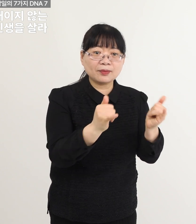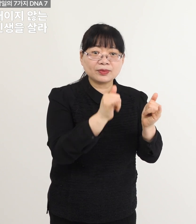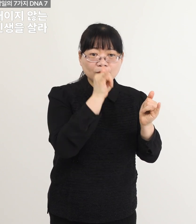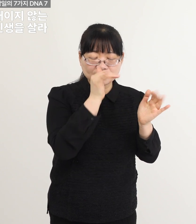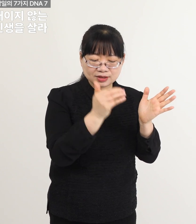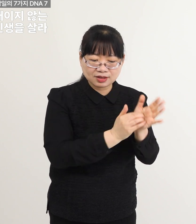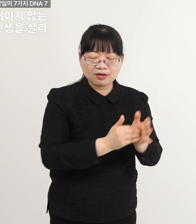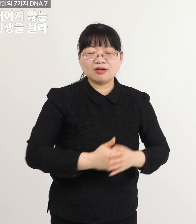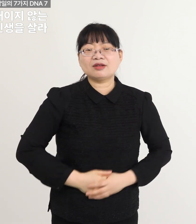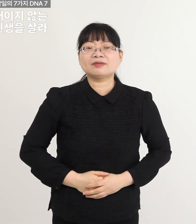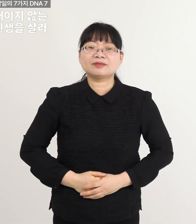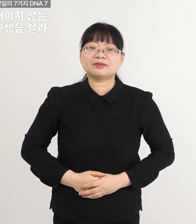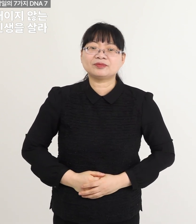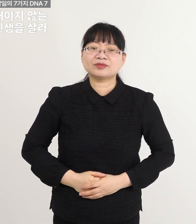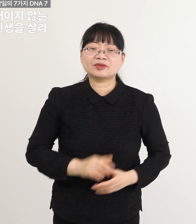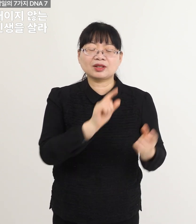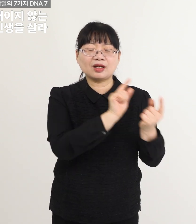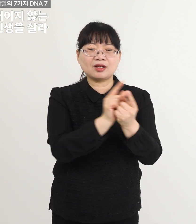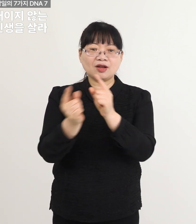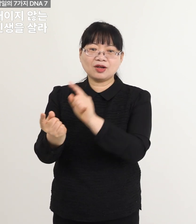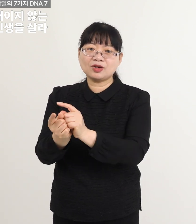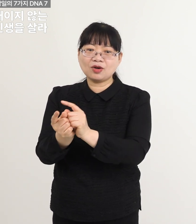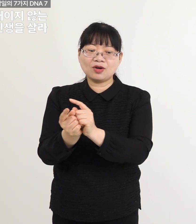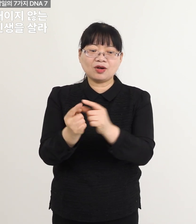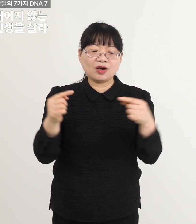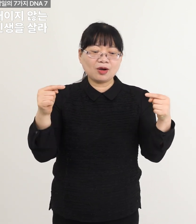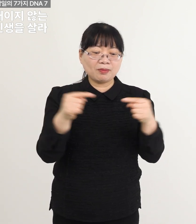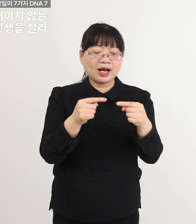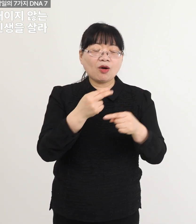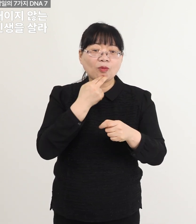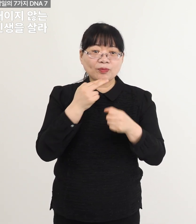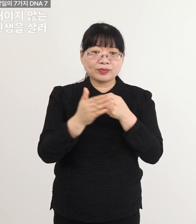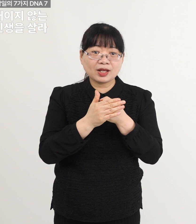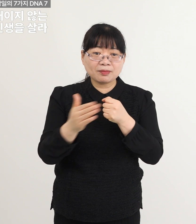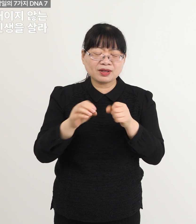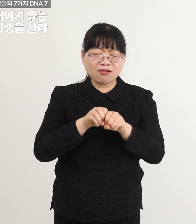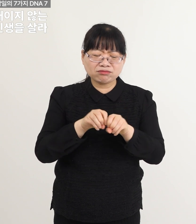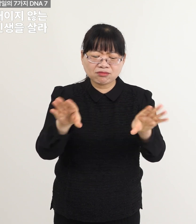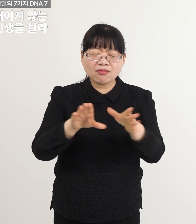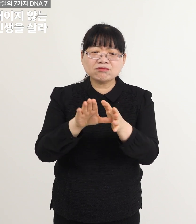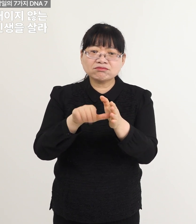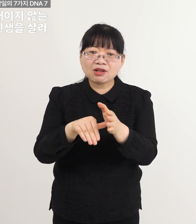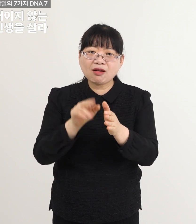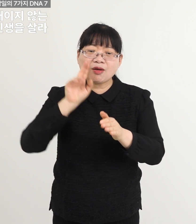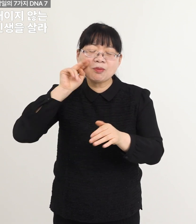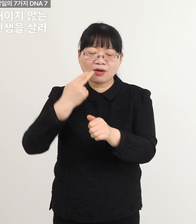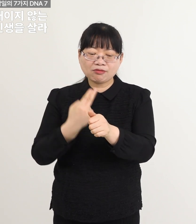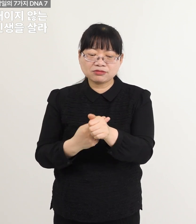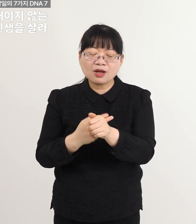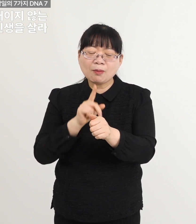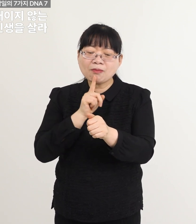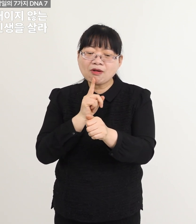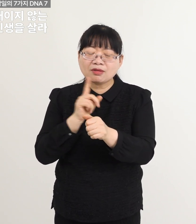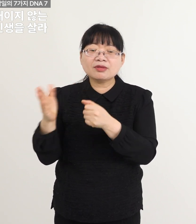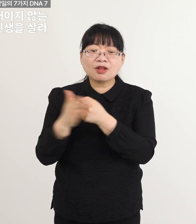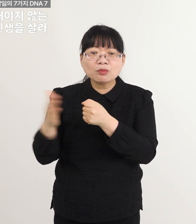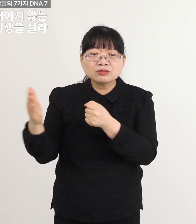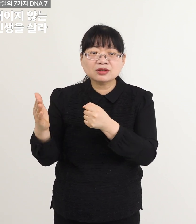사람도 있어 서로 맞지 아니하여 흩어질 때 바울이 한 말로